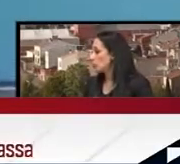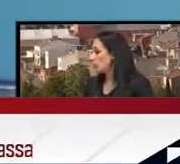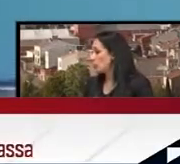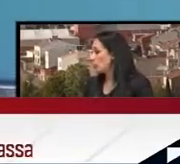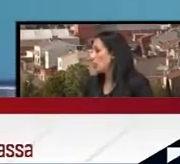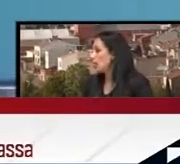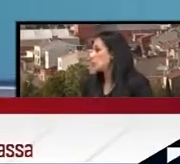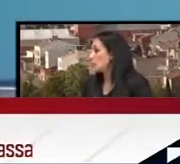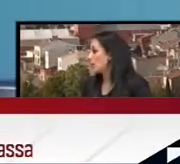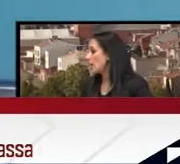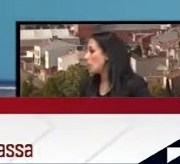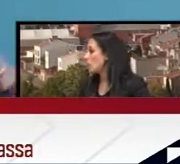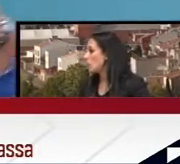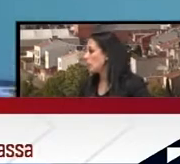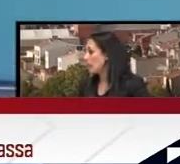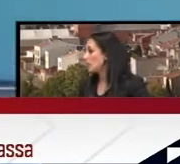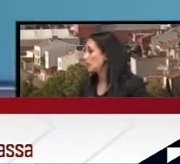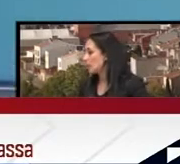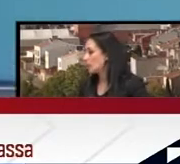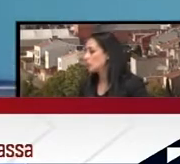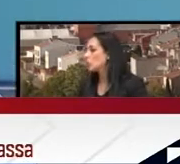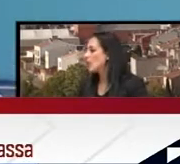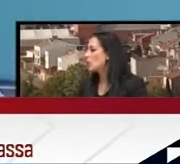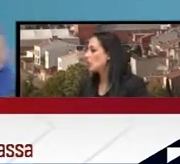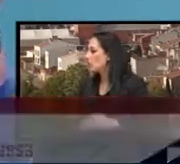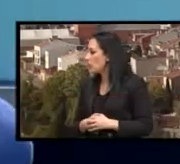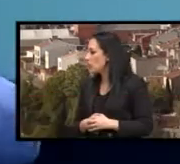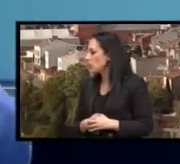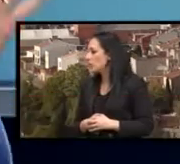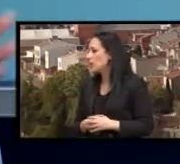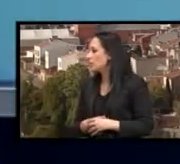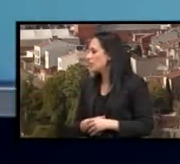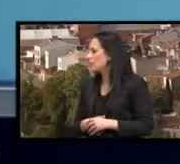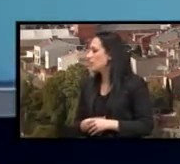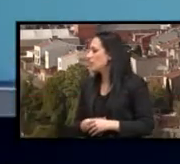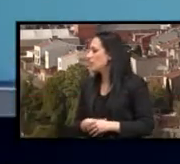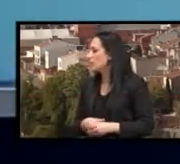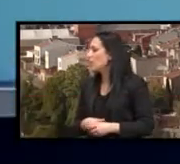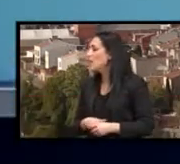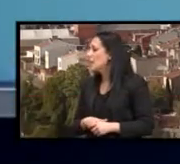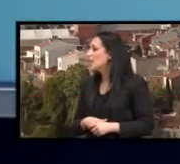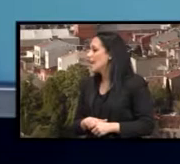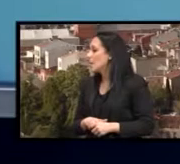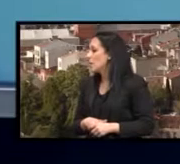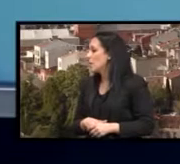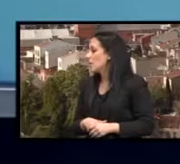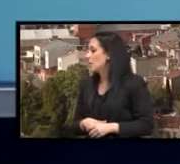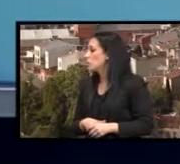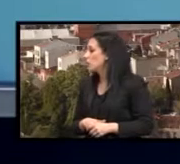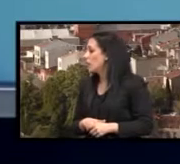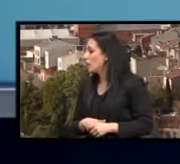també per poder-nos pagar o per pagar els intèrprets. No hi ha una col·laboració, no hi ha un entendiment també, i creiem